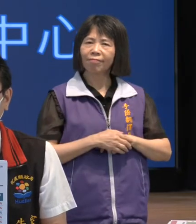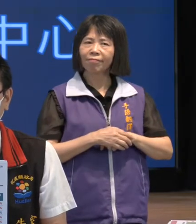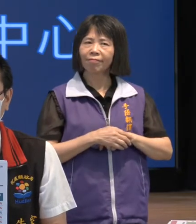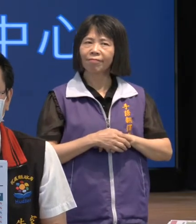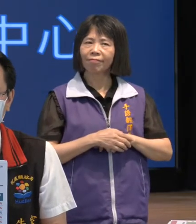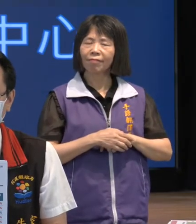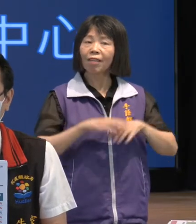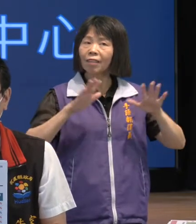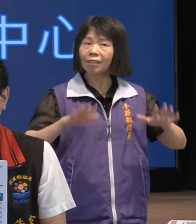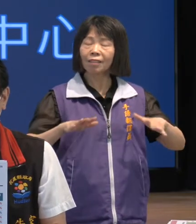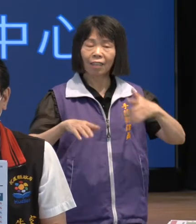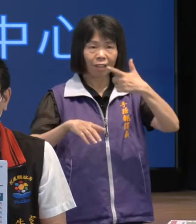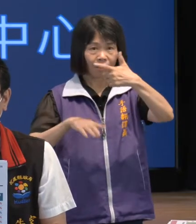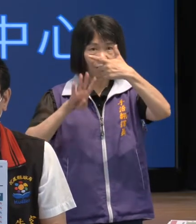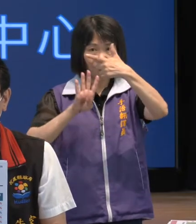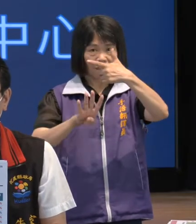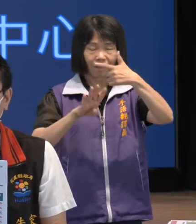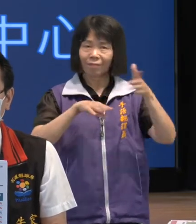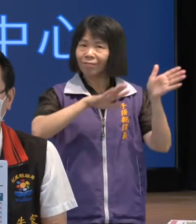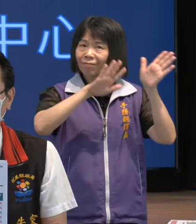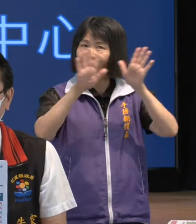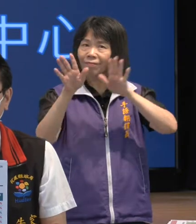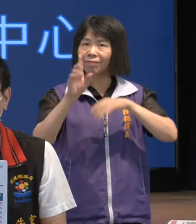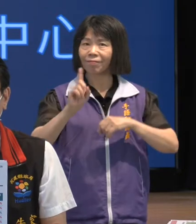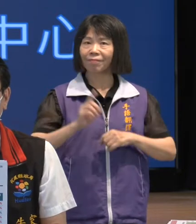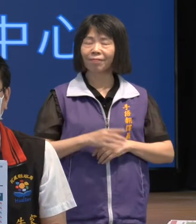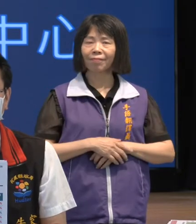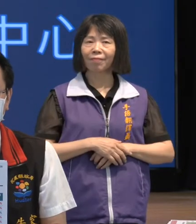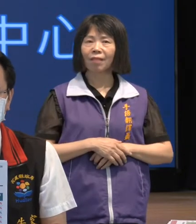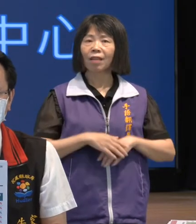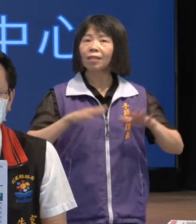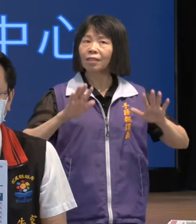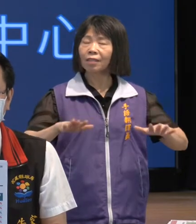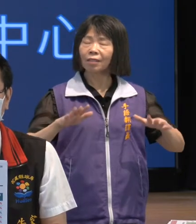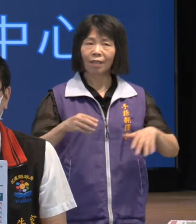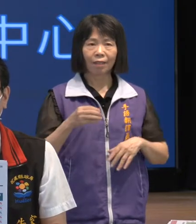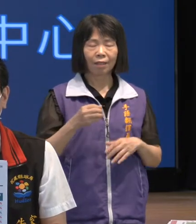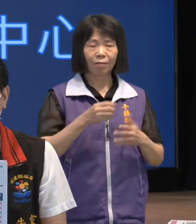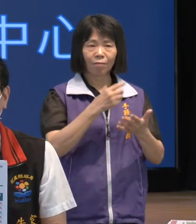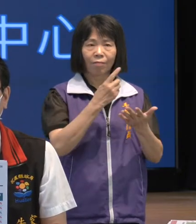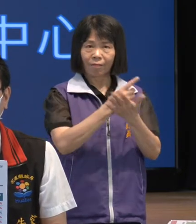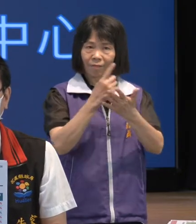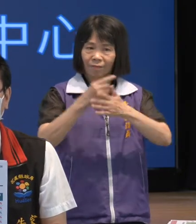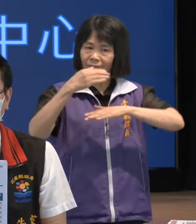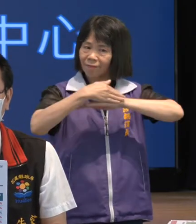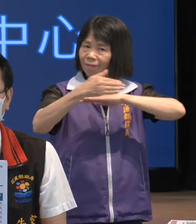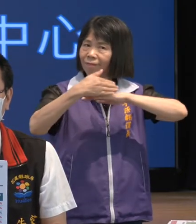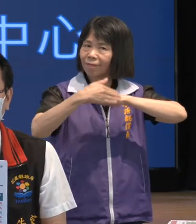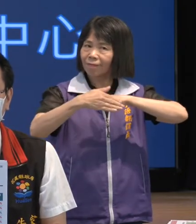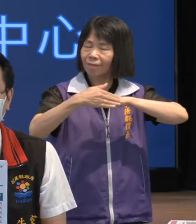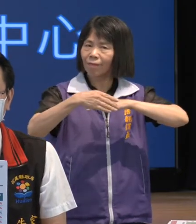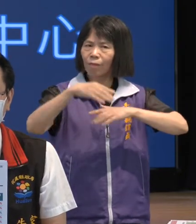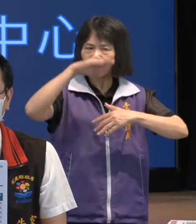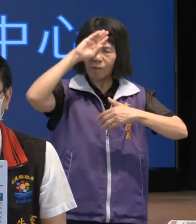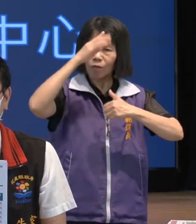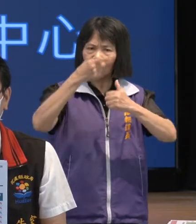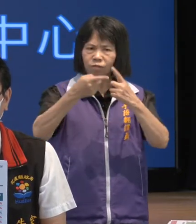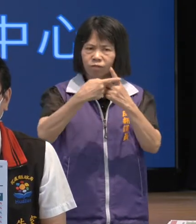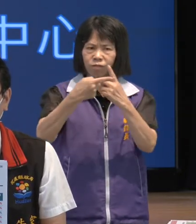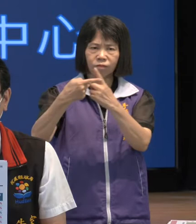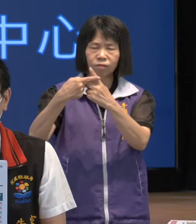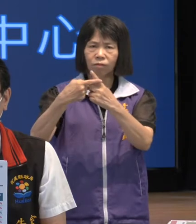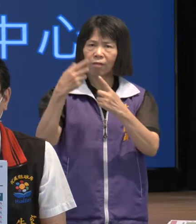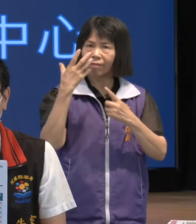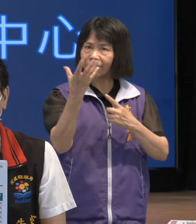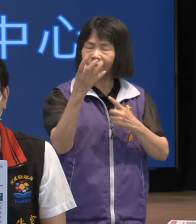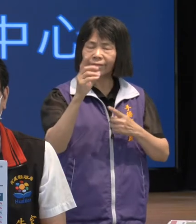先看在今天6月4号的状况。那当然，目前整个乡镇里面感染确诊人数最